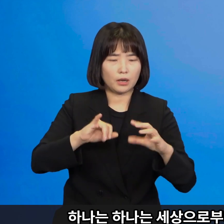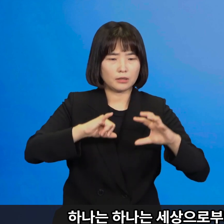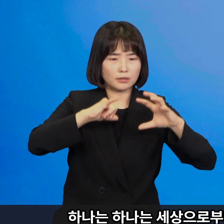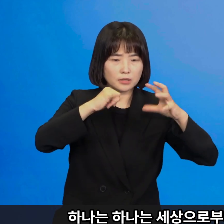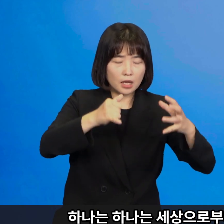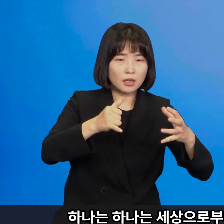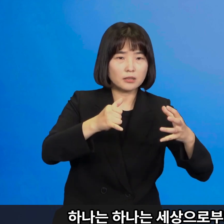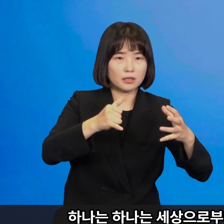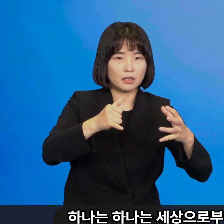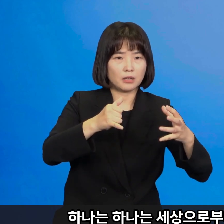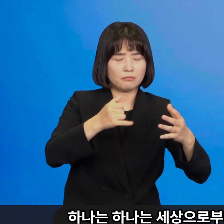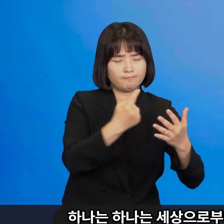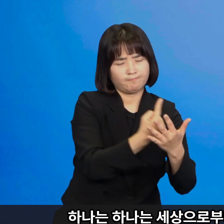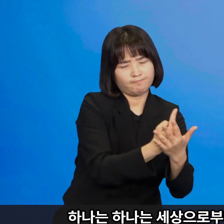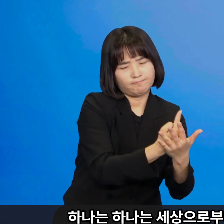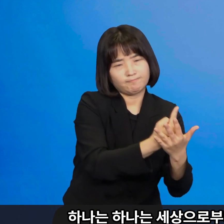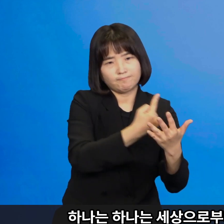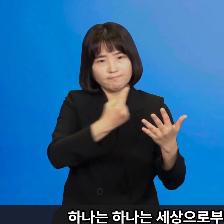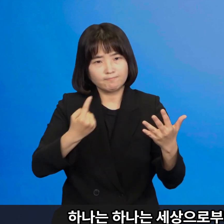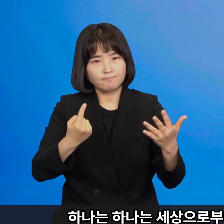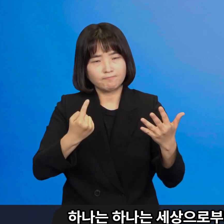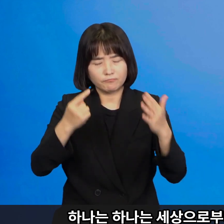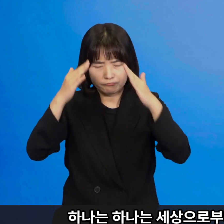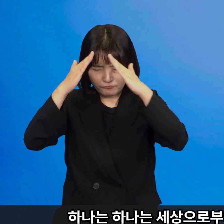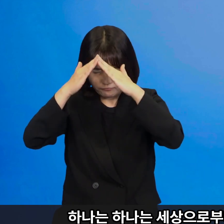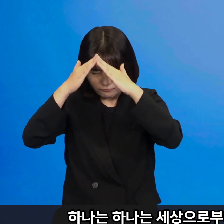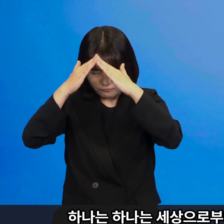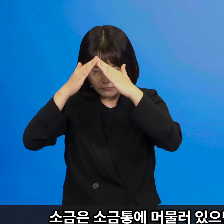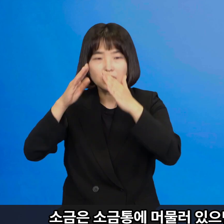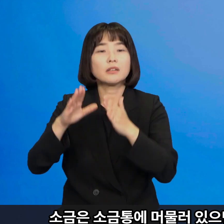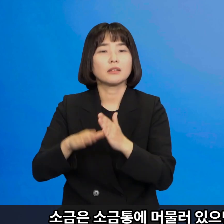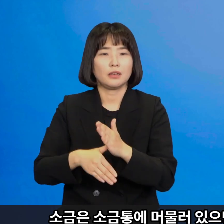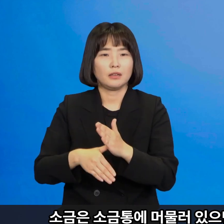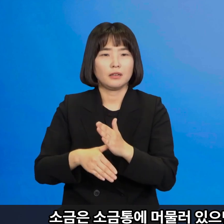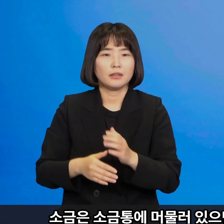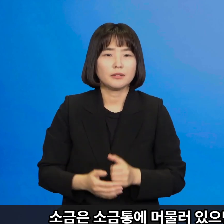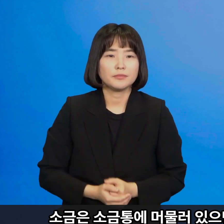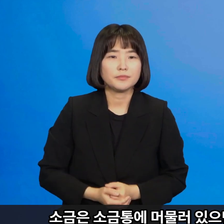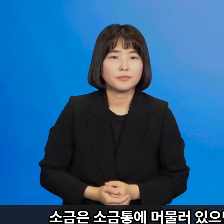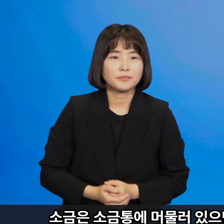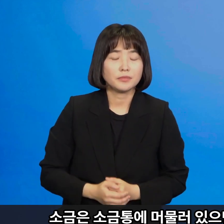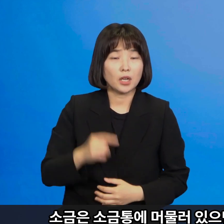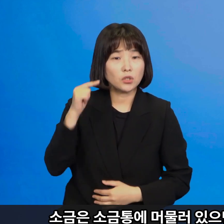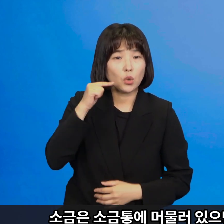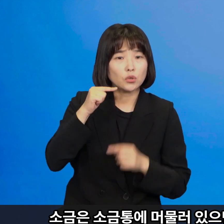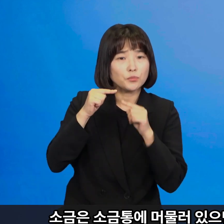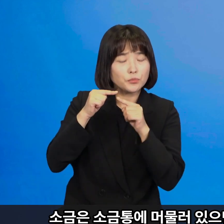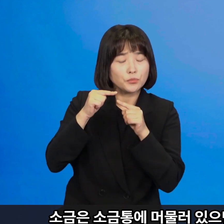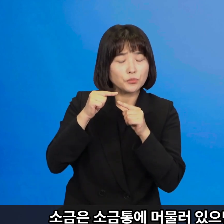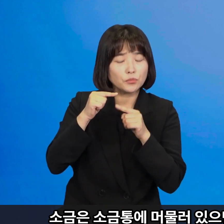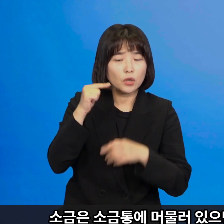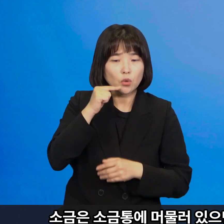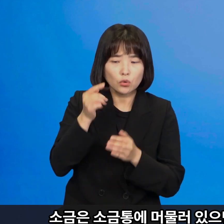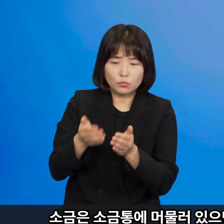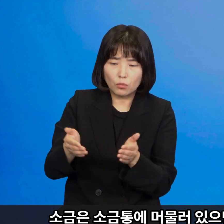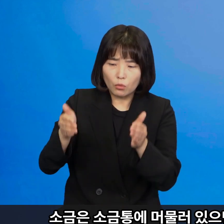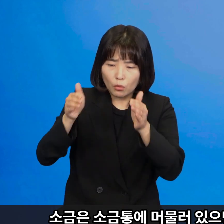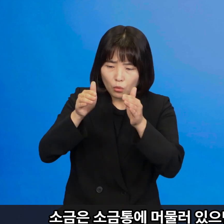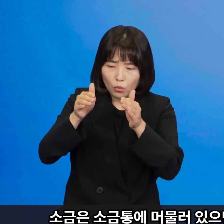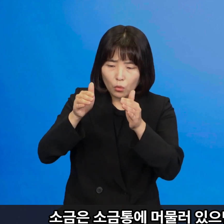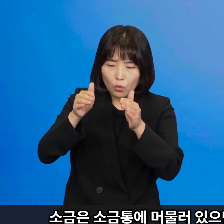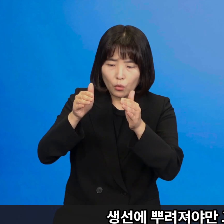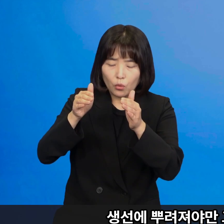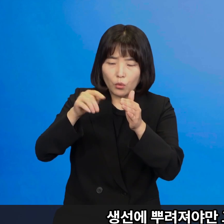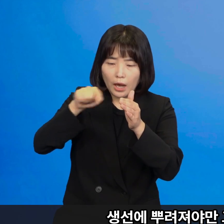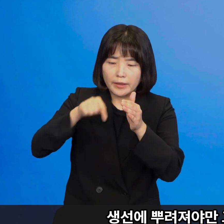세상으로부터 물러나서 은둔할 때입니다. 소금은 소금통에 머물러 있으면 안 되고 고기에